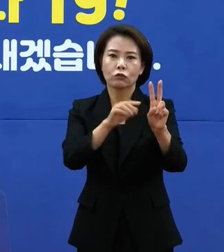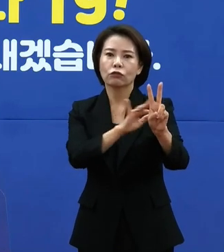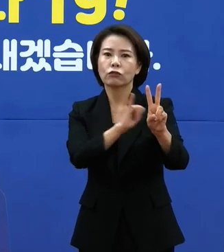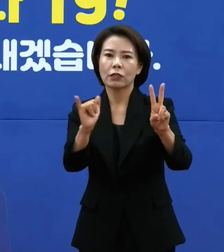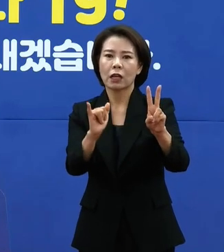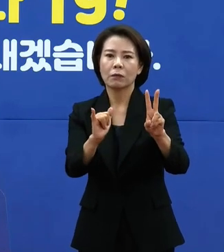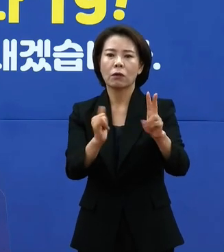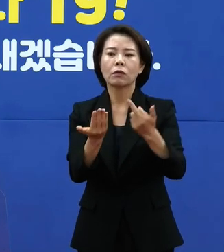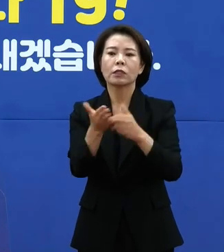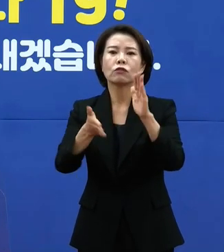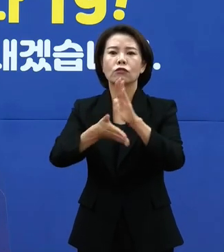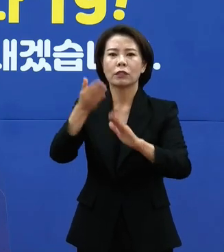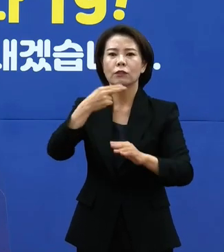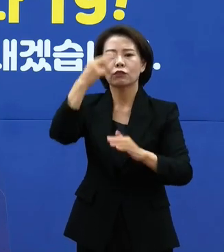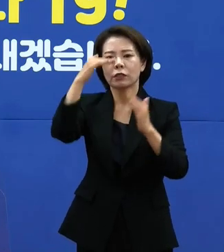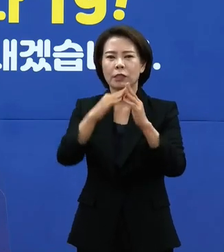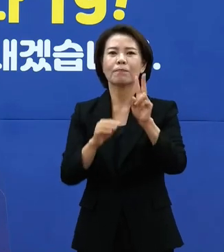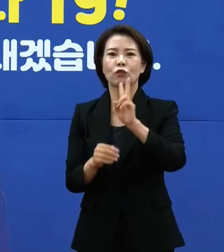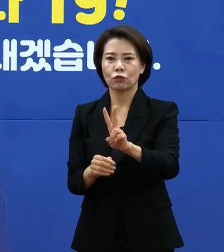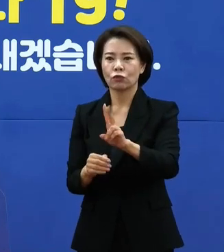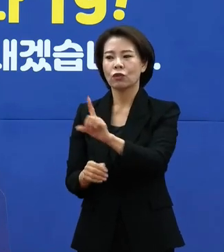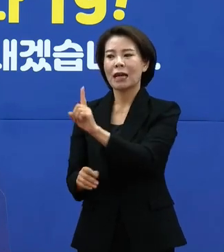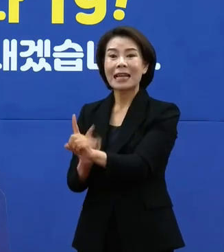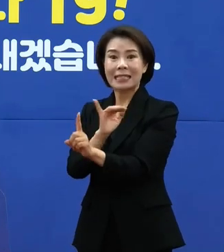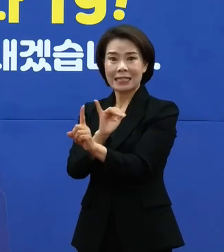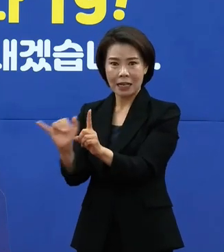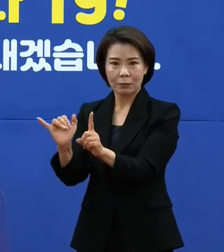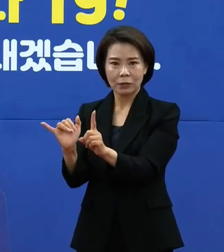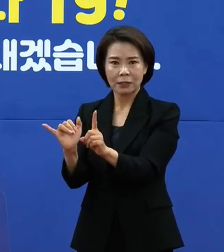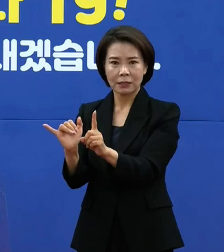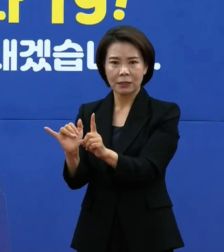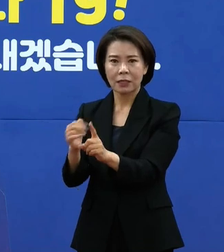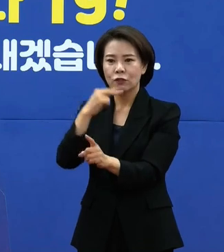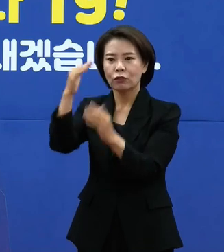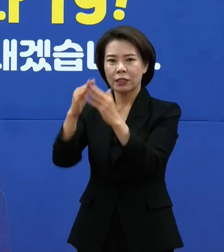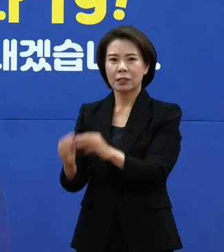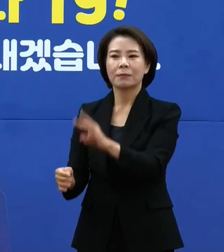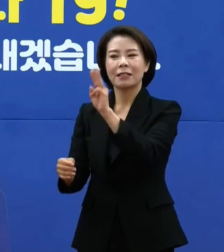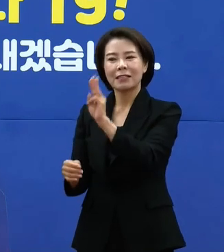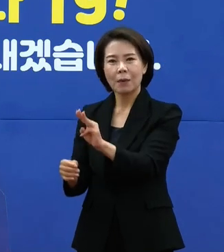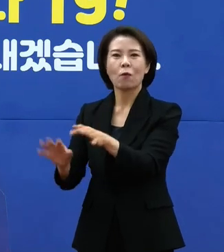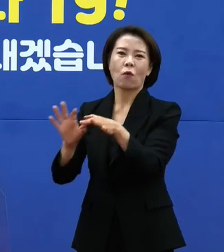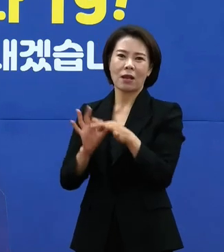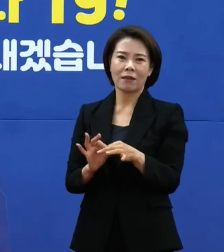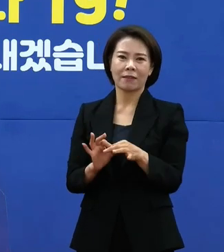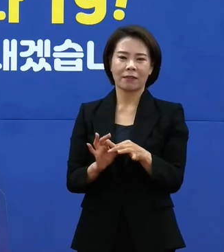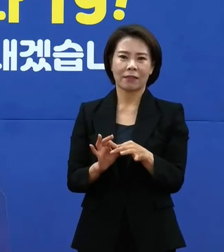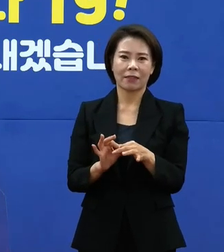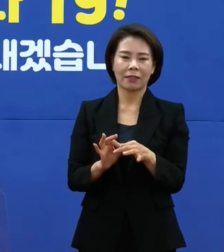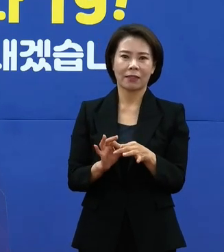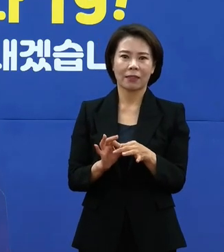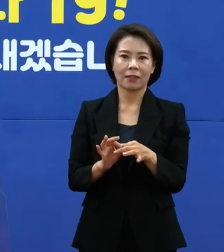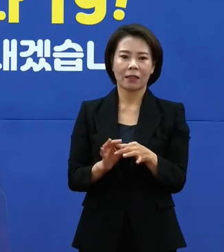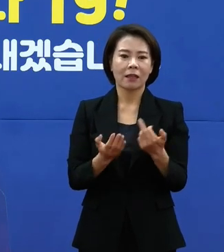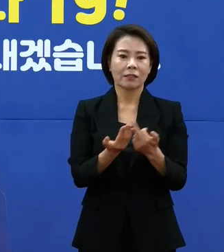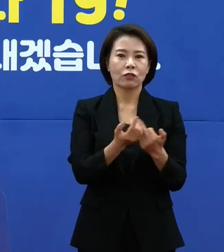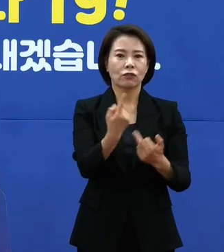제주시 유흥주점 2, 그리고 1명은 제주시 유흥주점 3과 관련이 있습니다.